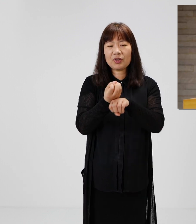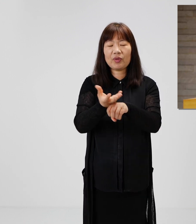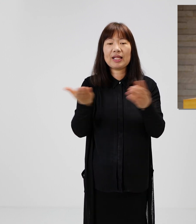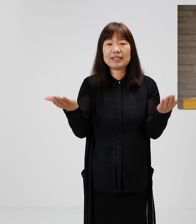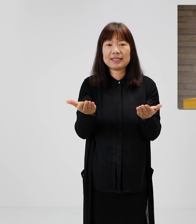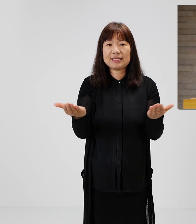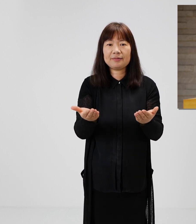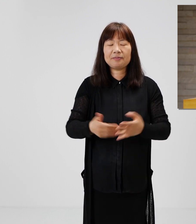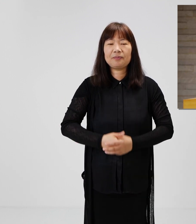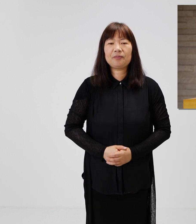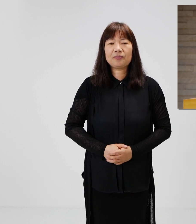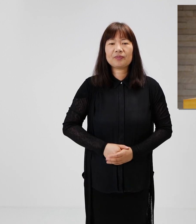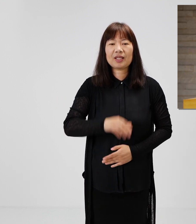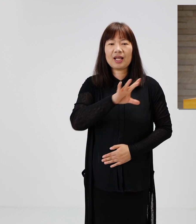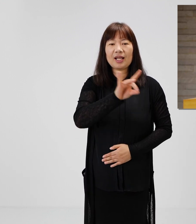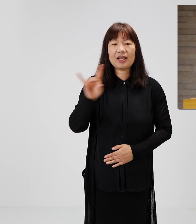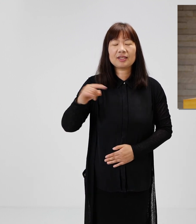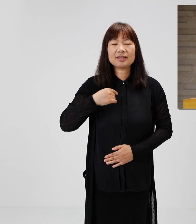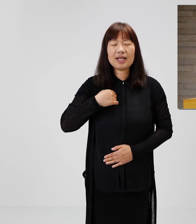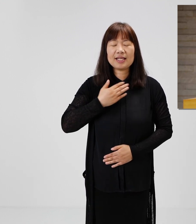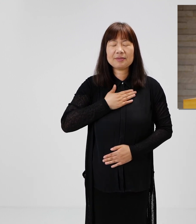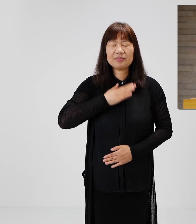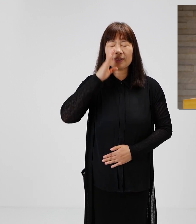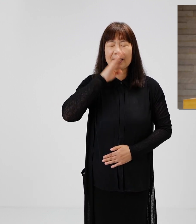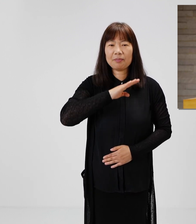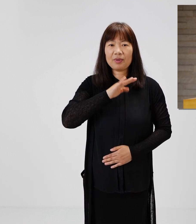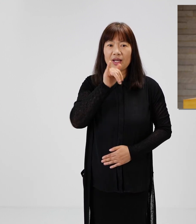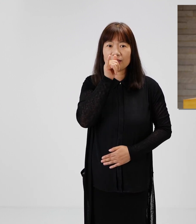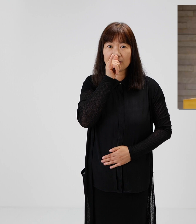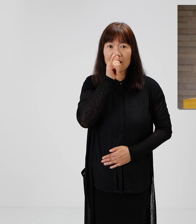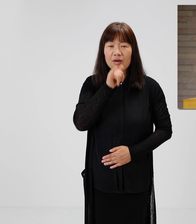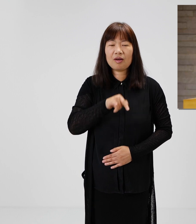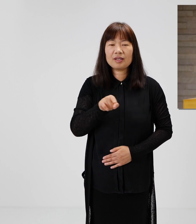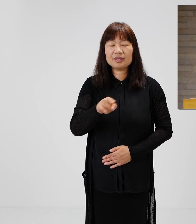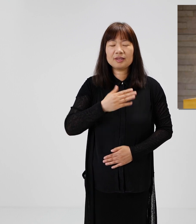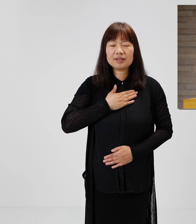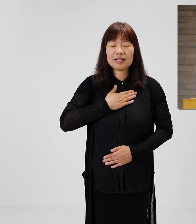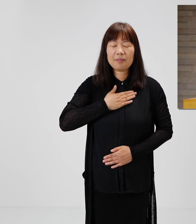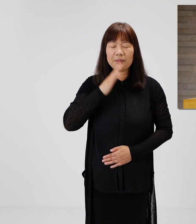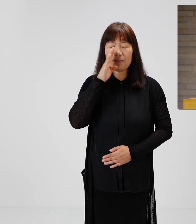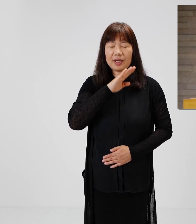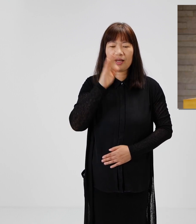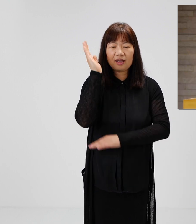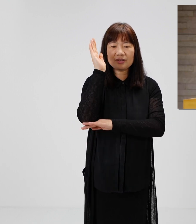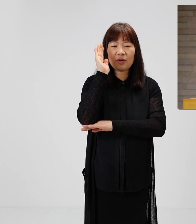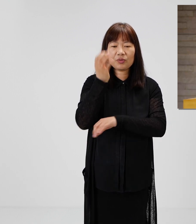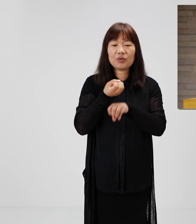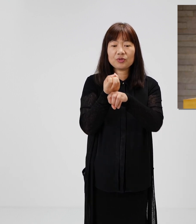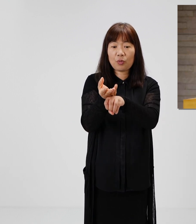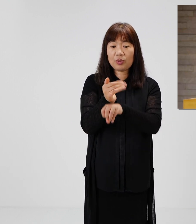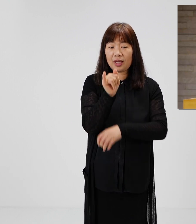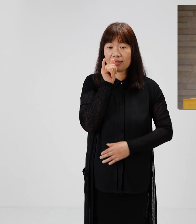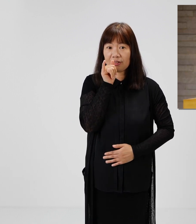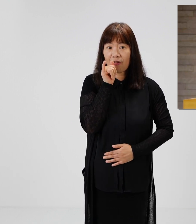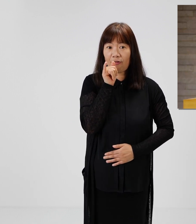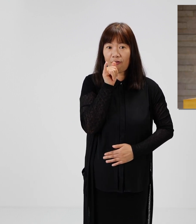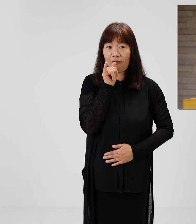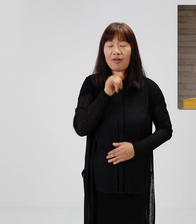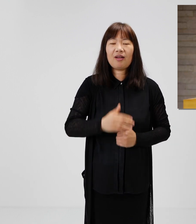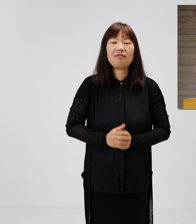일이에요. 가끔 자기가 무슨 기분 나쁜 일이 있으면 그 기분 나쁜 게 설교로 막 터져 나와요.